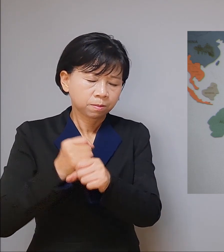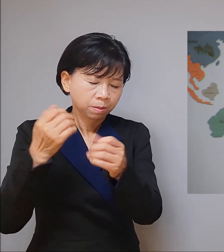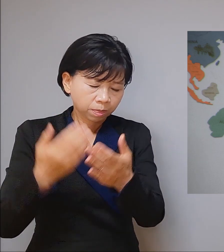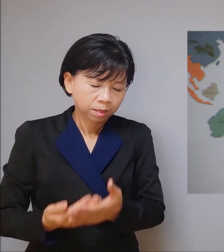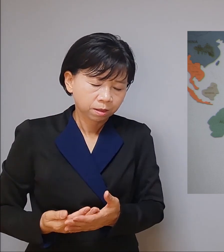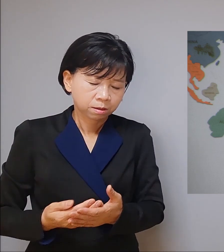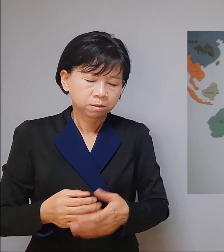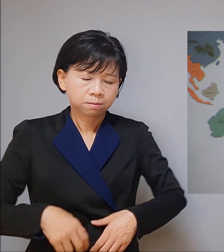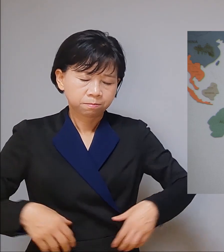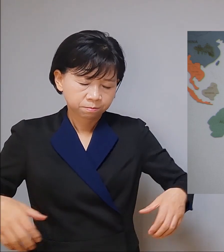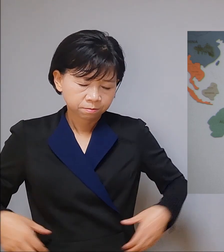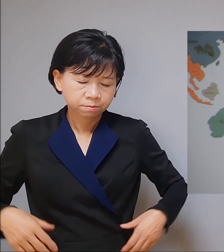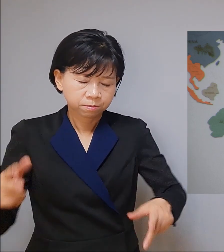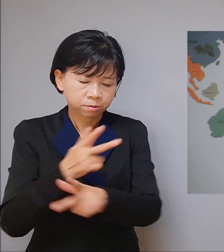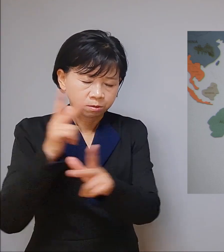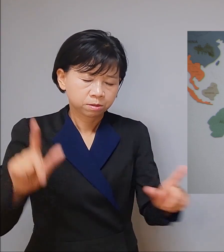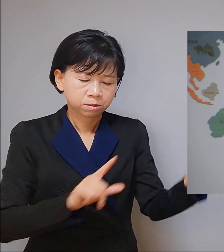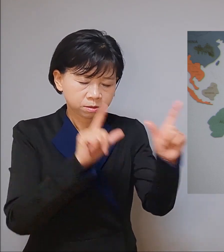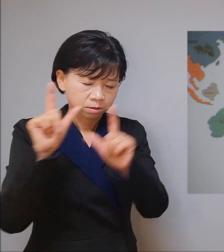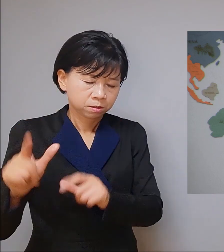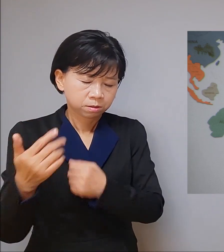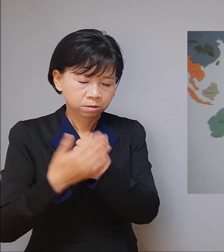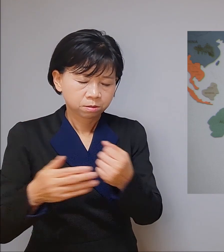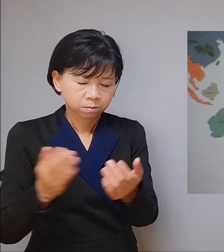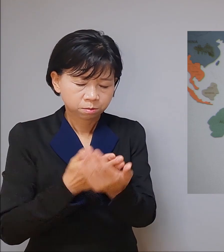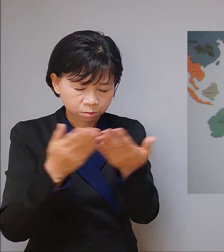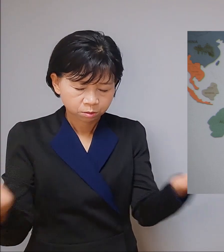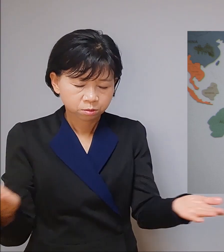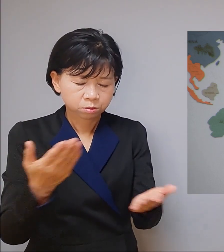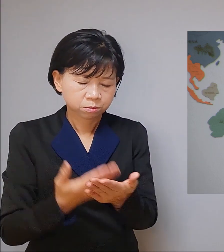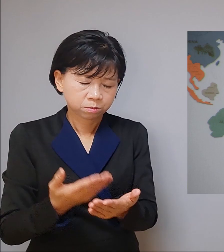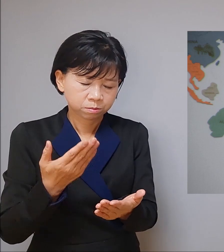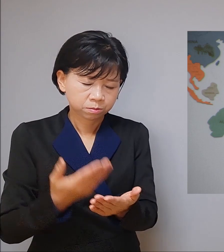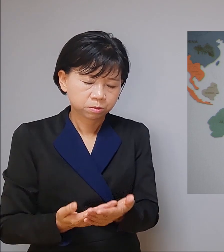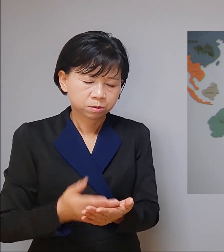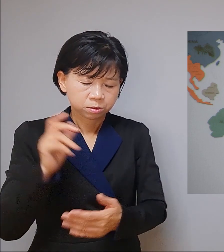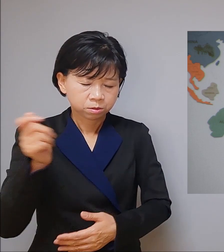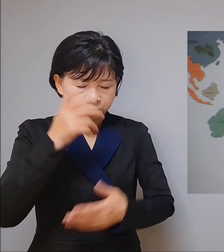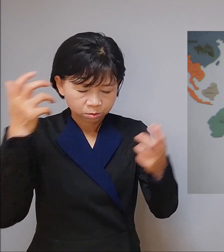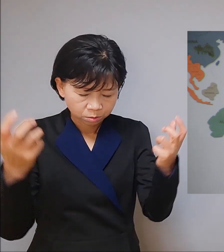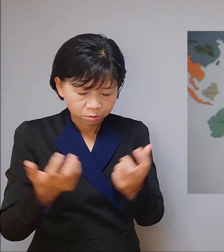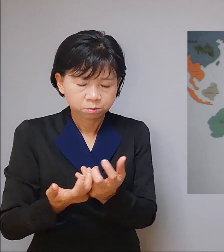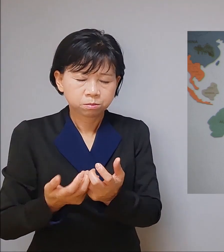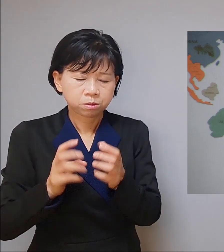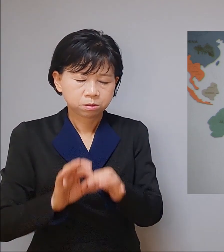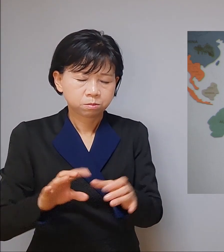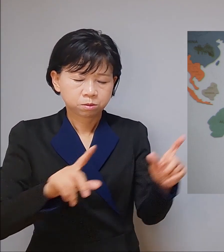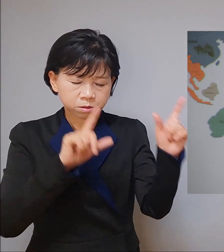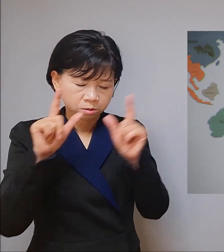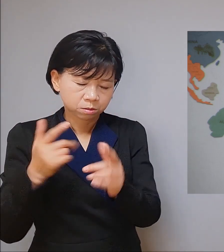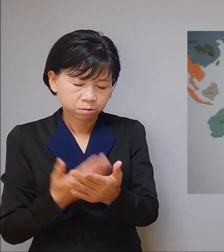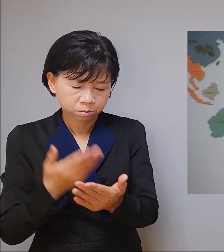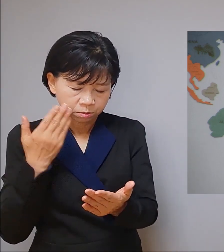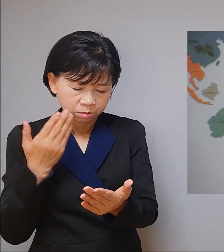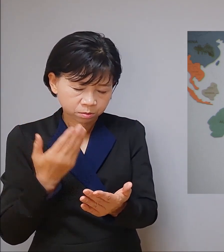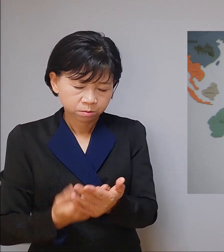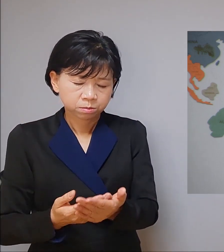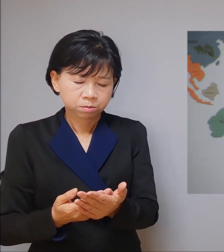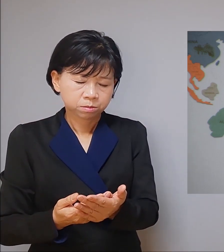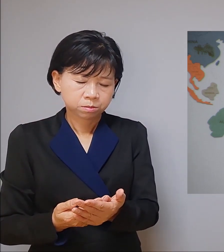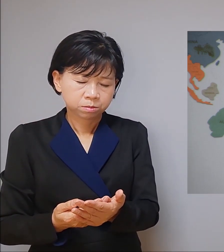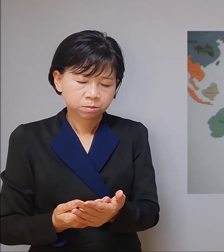주셔서 담대한 한 주를 살아갈 수 있도록 은혜 베풀어 주시옵소서. 성령 충만함으로 살게 하여 주실